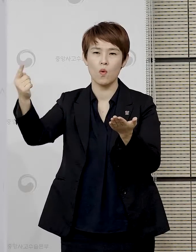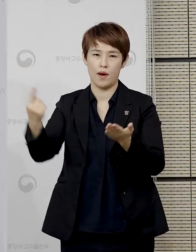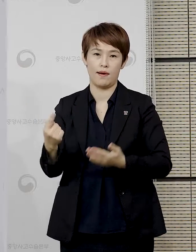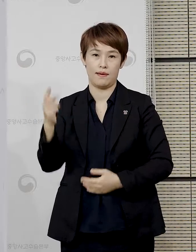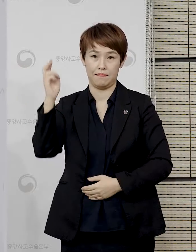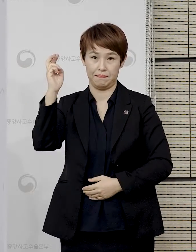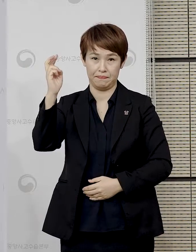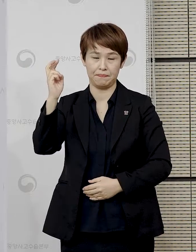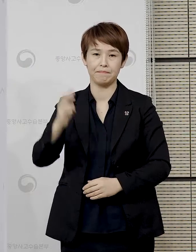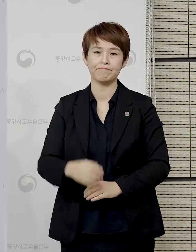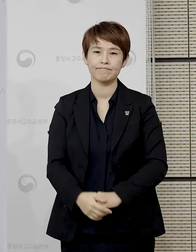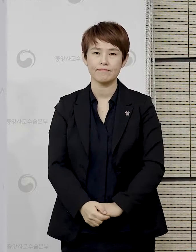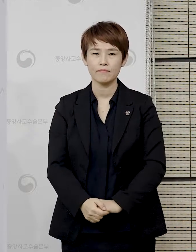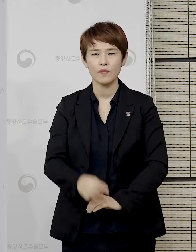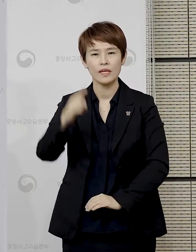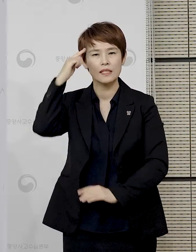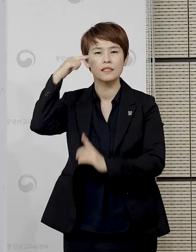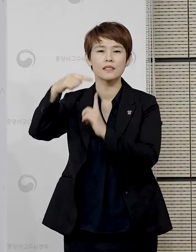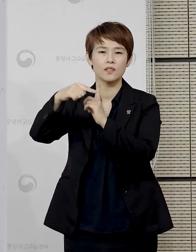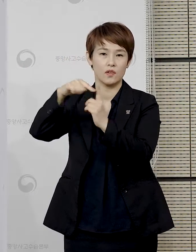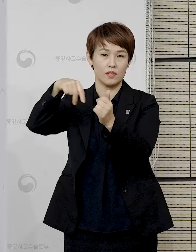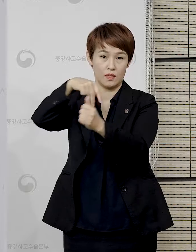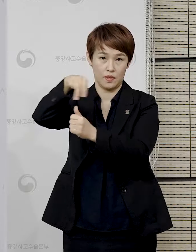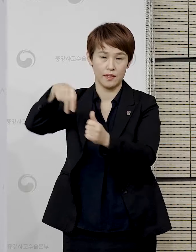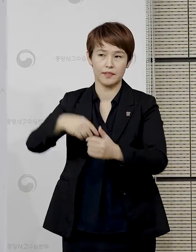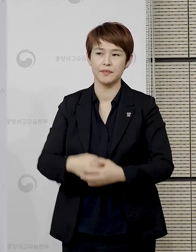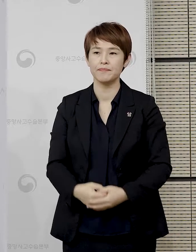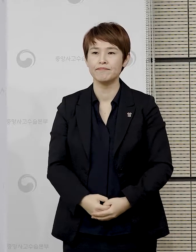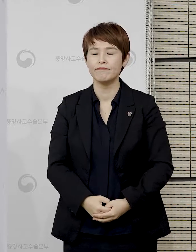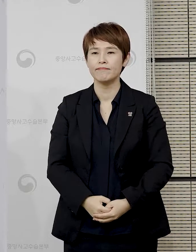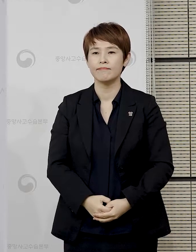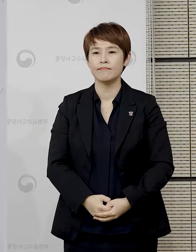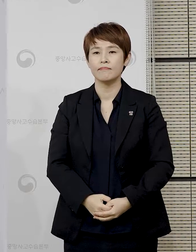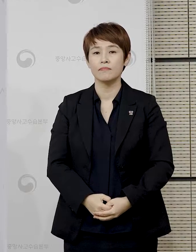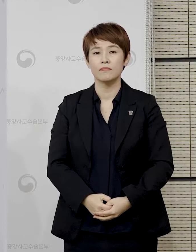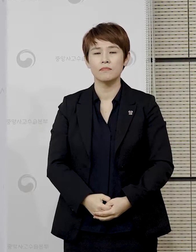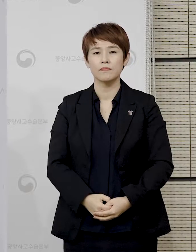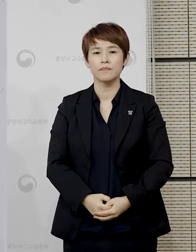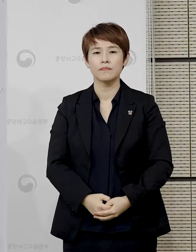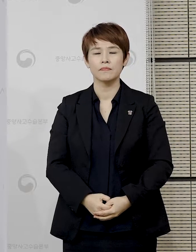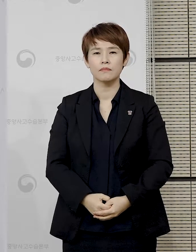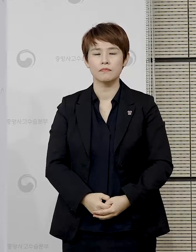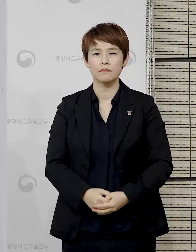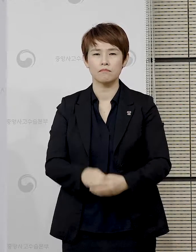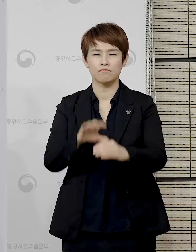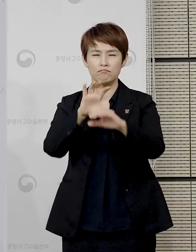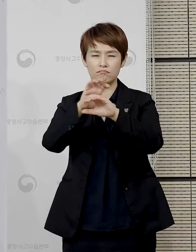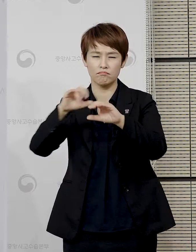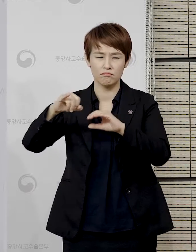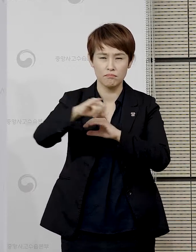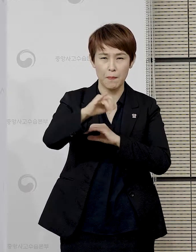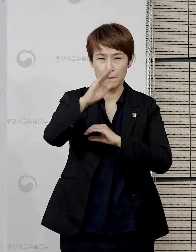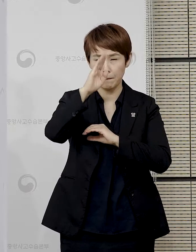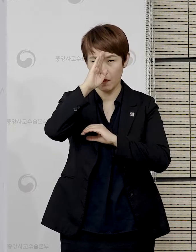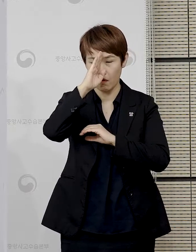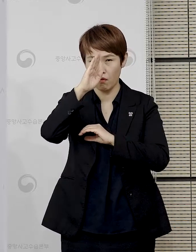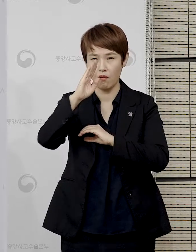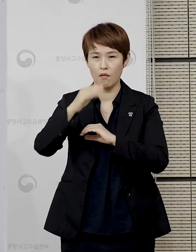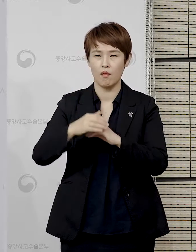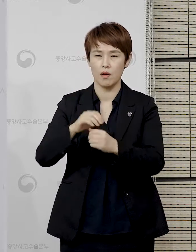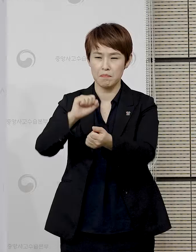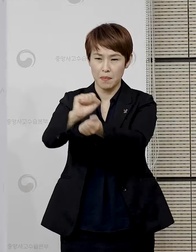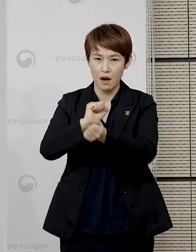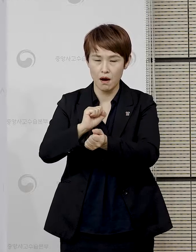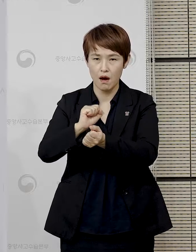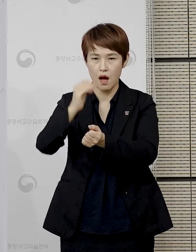것이라는 전망은 긍정적인 측면이라고 평가하고 있습니다. 그러나 신종 감염병의 국내 유입이